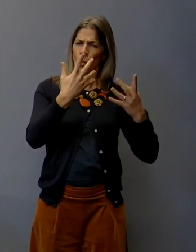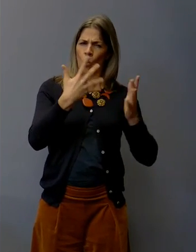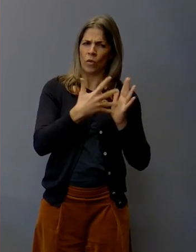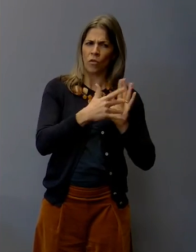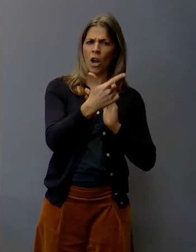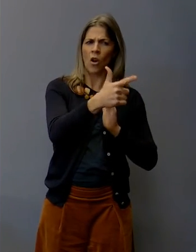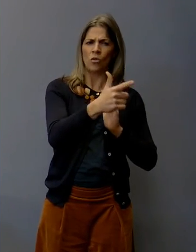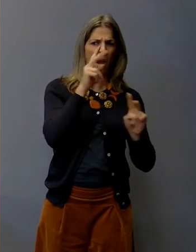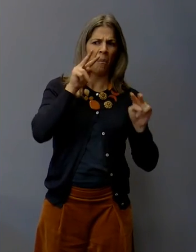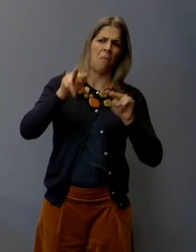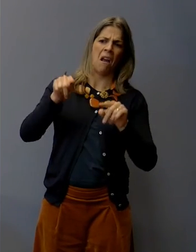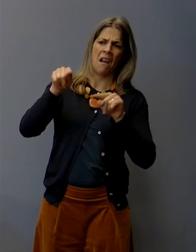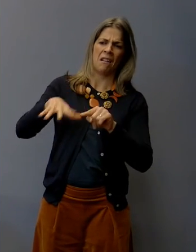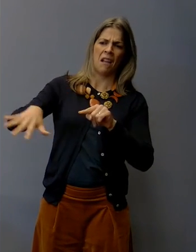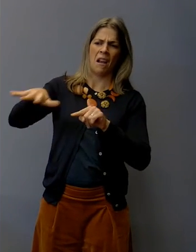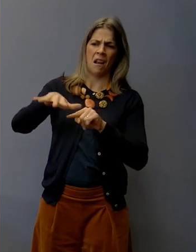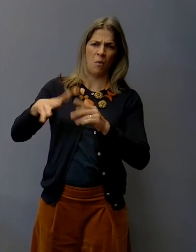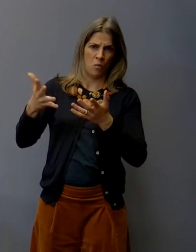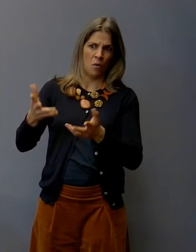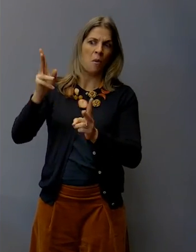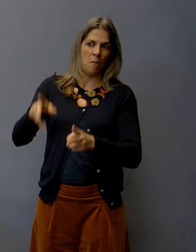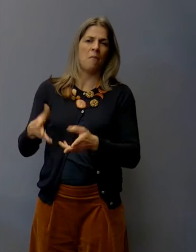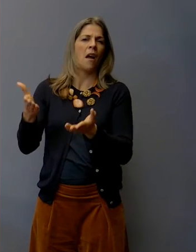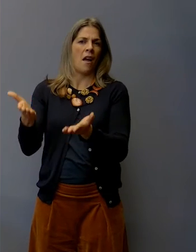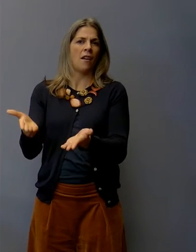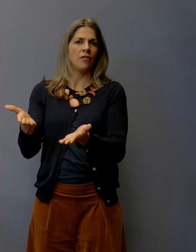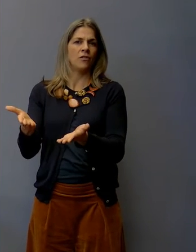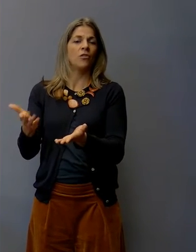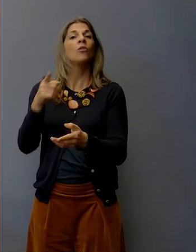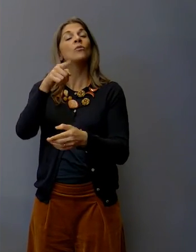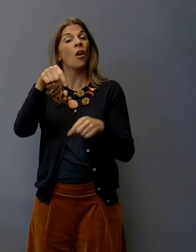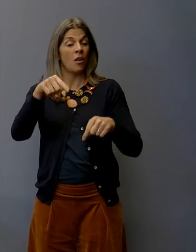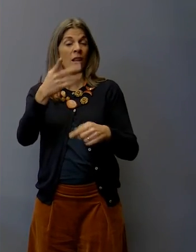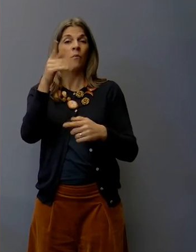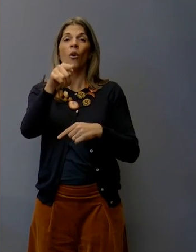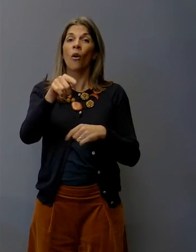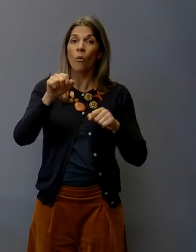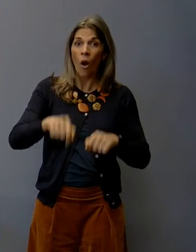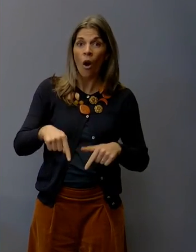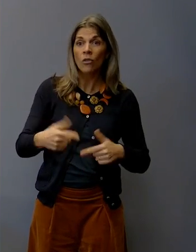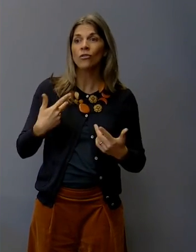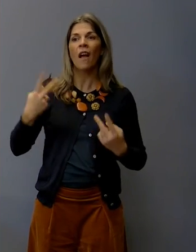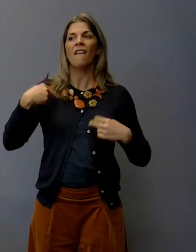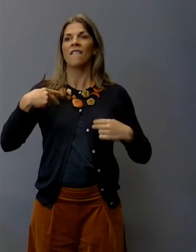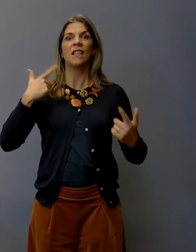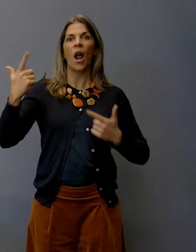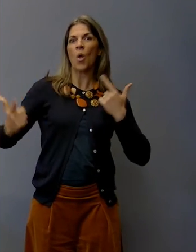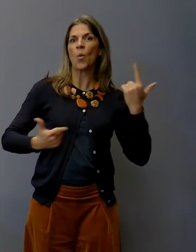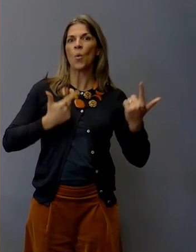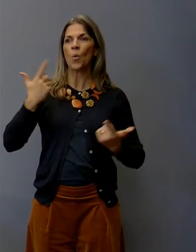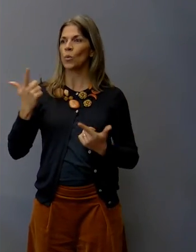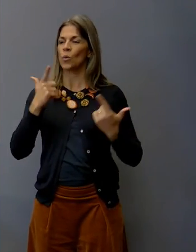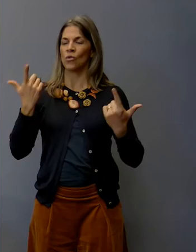sistemi tu oggi non hai abbastanza per permettere ti la vita lussuosa che il mondo come dire di oggi ti propone nelle sue